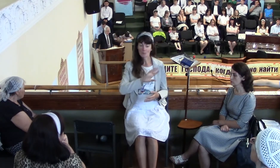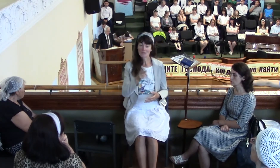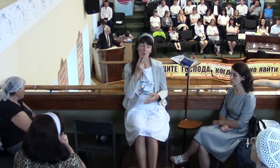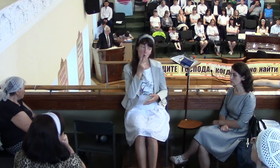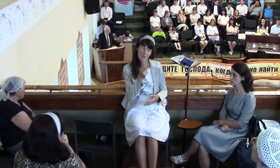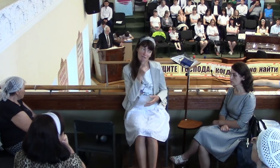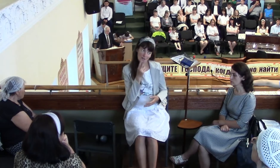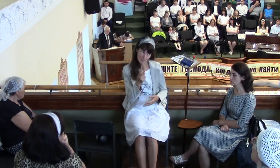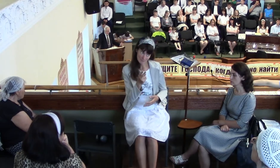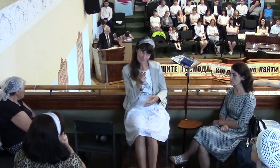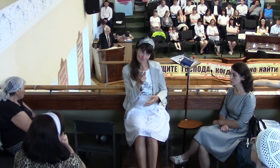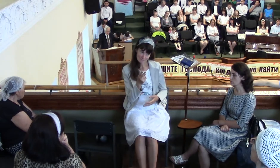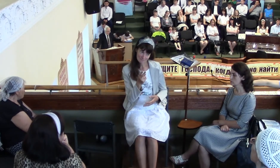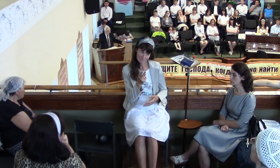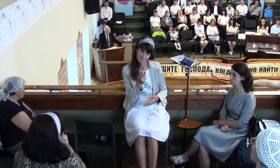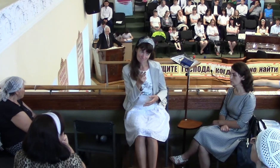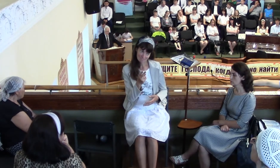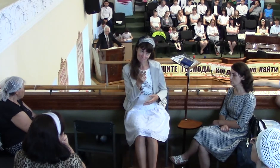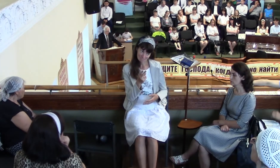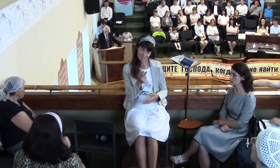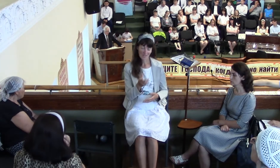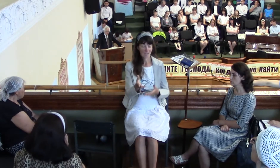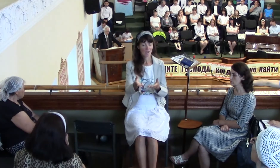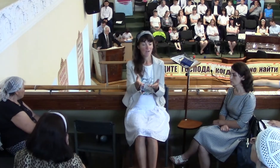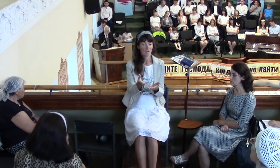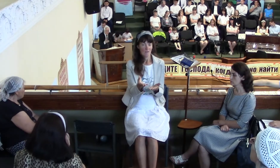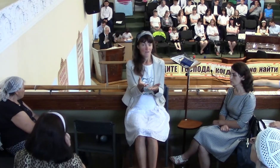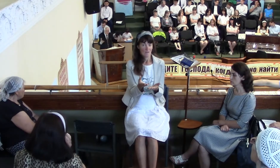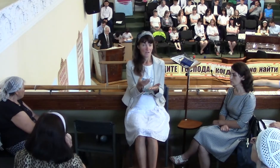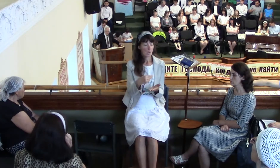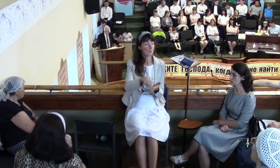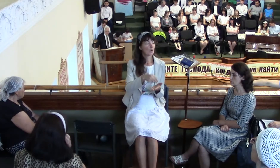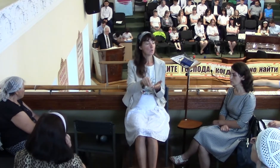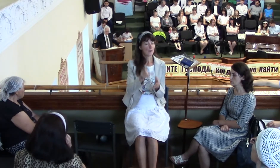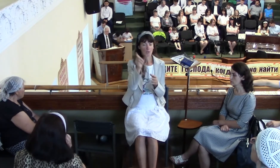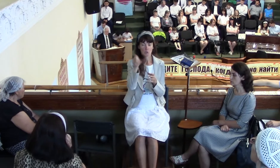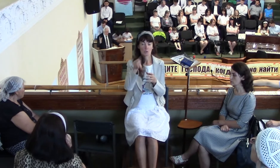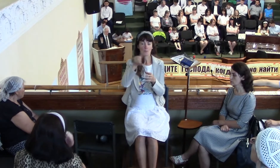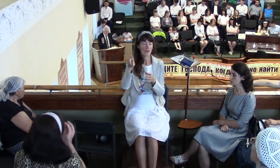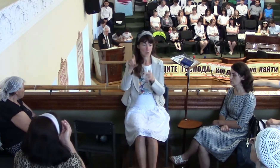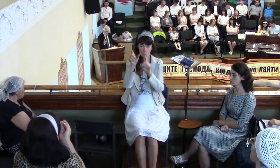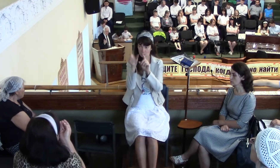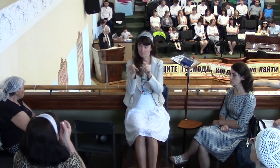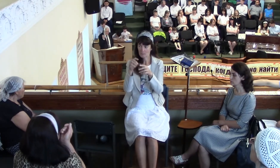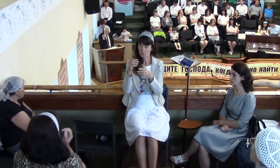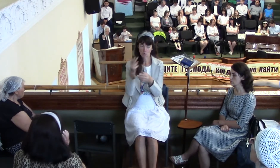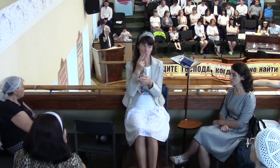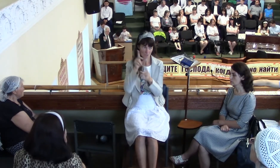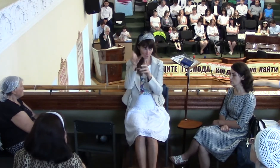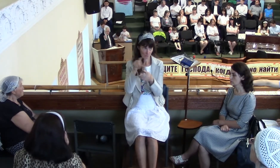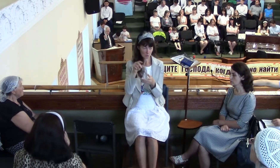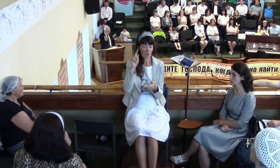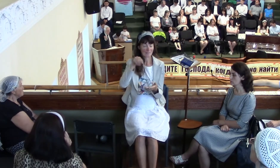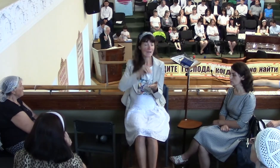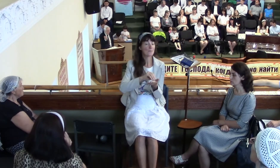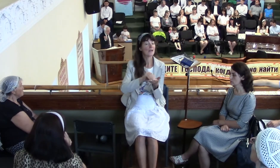куплено. Но читают и покупают. Не знают ценности своей